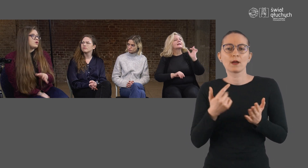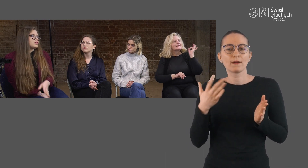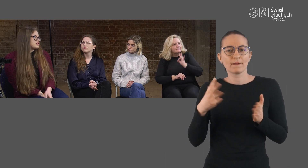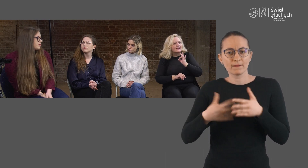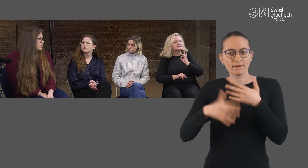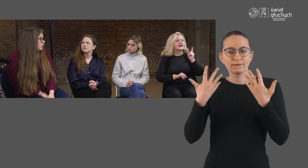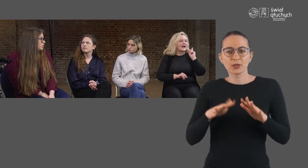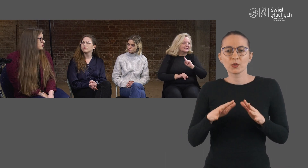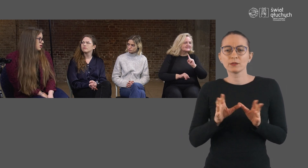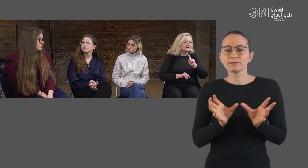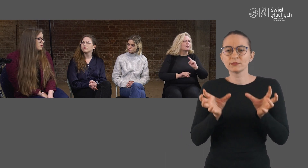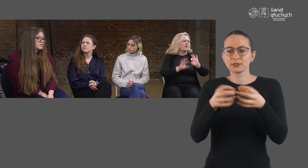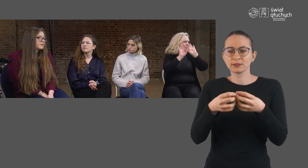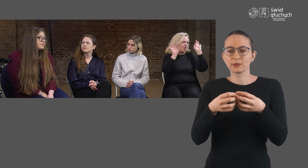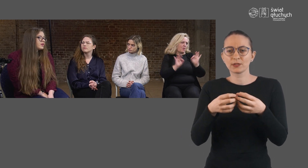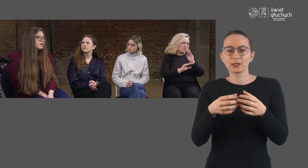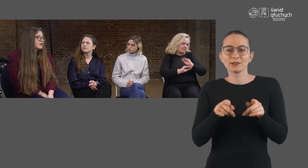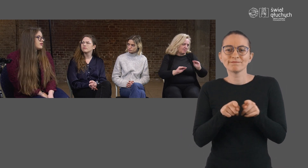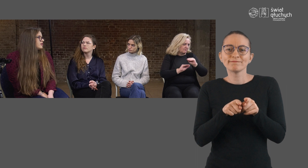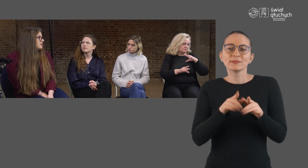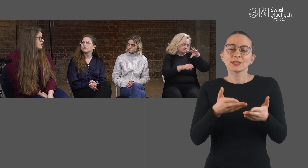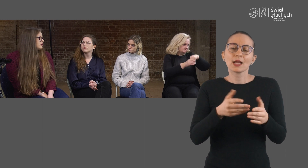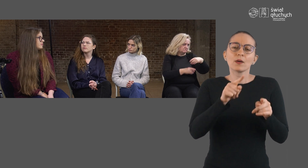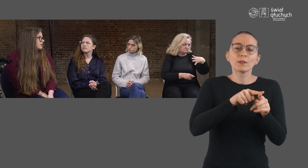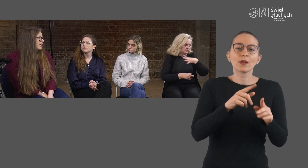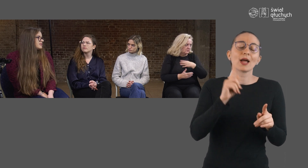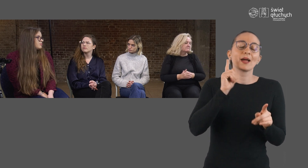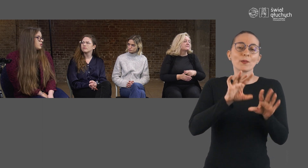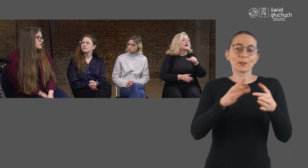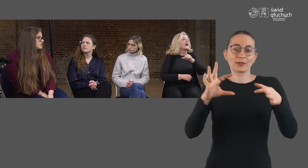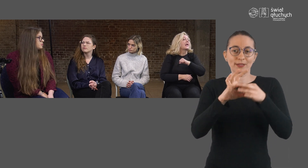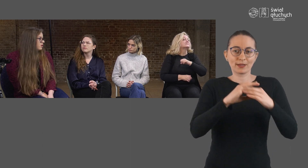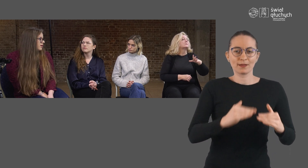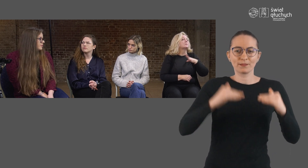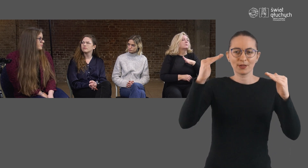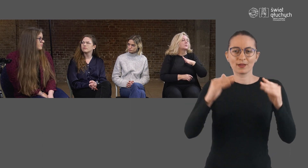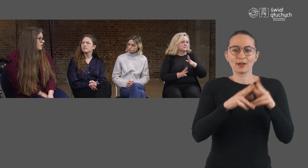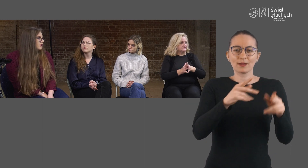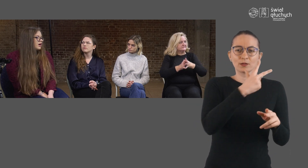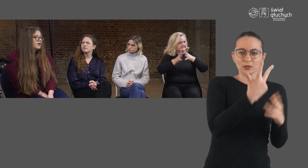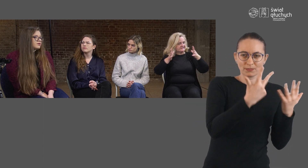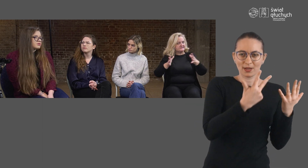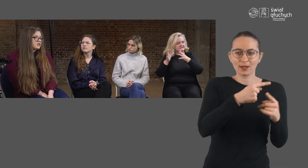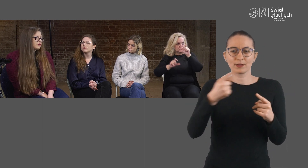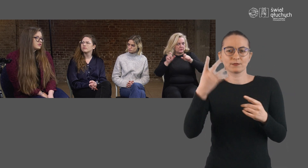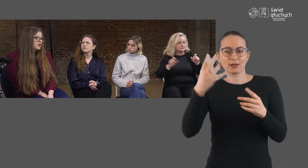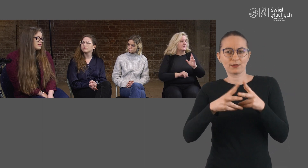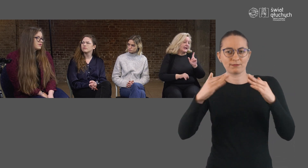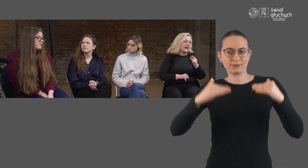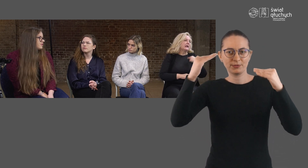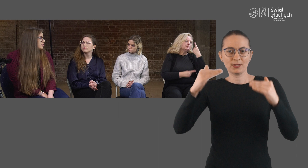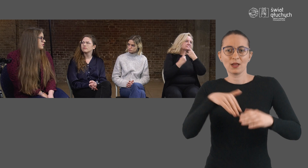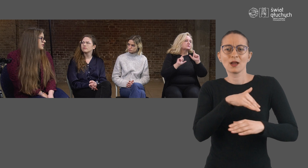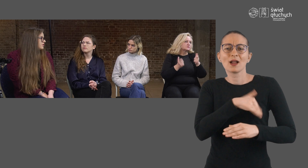i liceum także były ogólnokształcące i klasy były dosyć spore. Ale myślę,